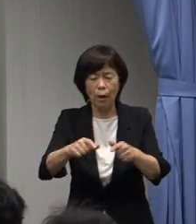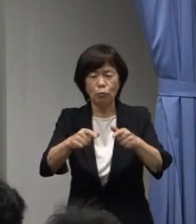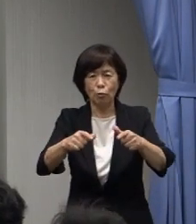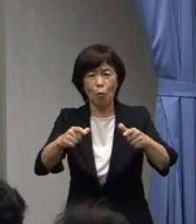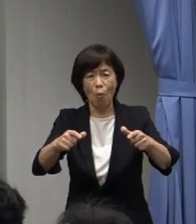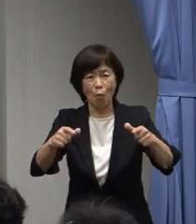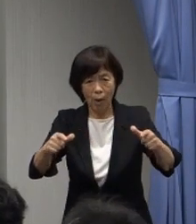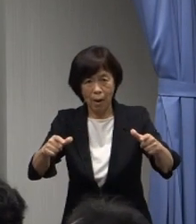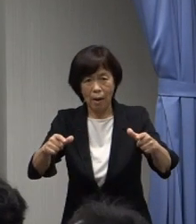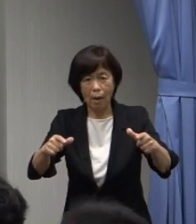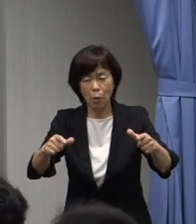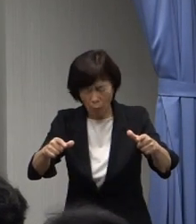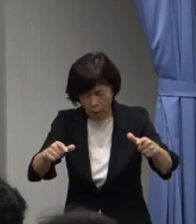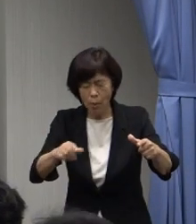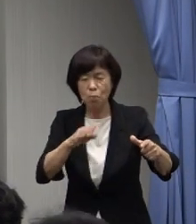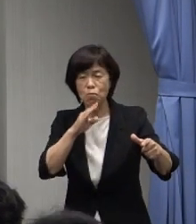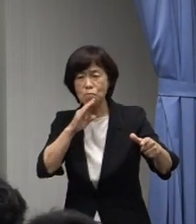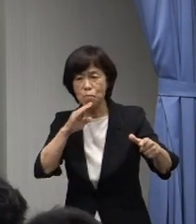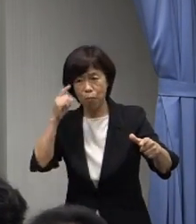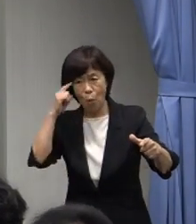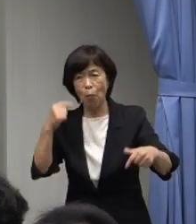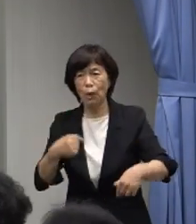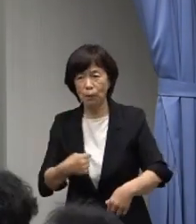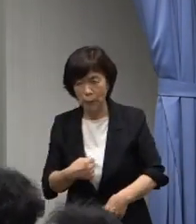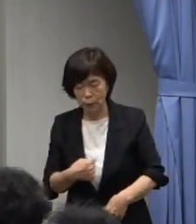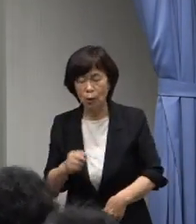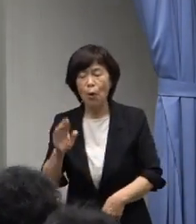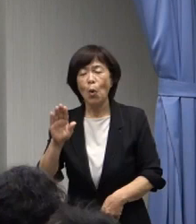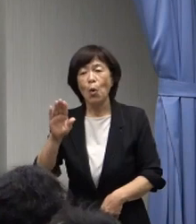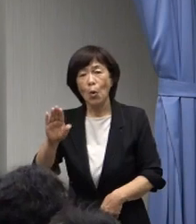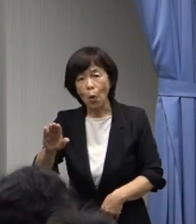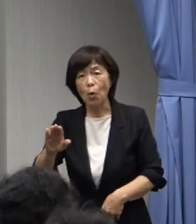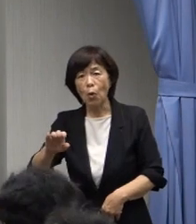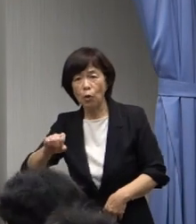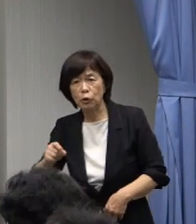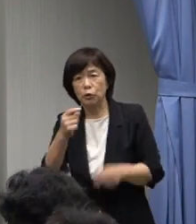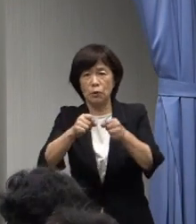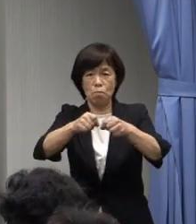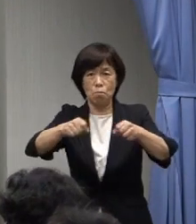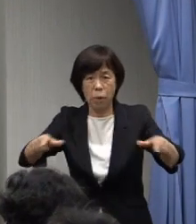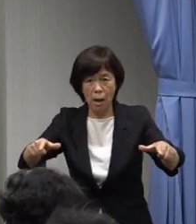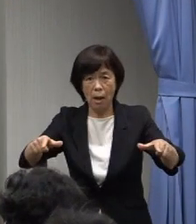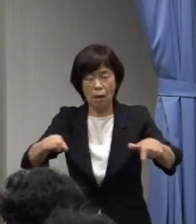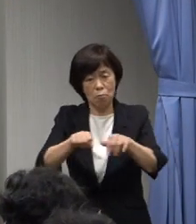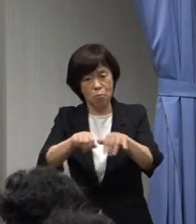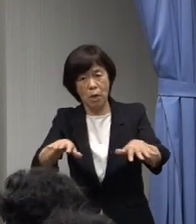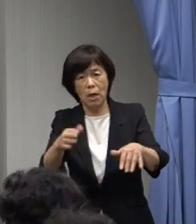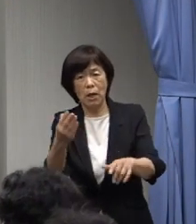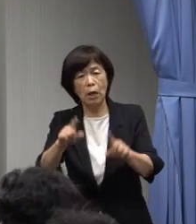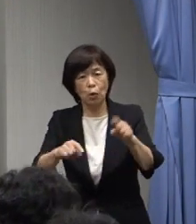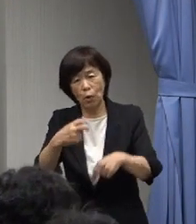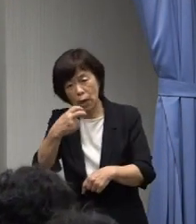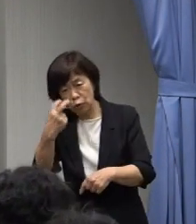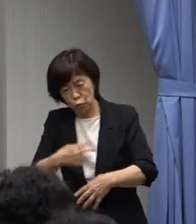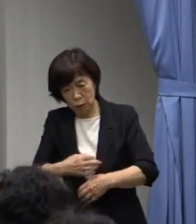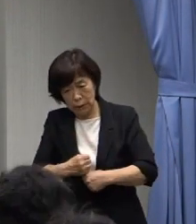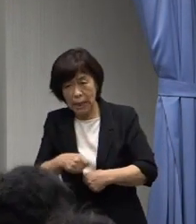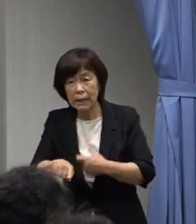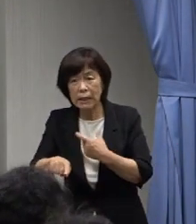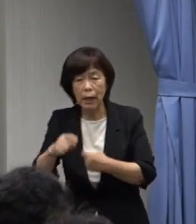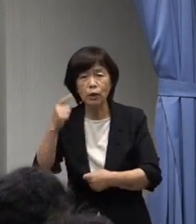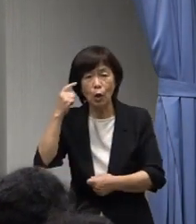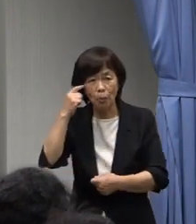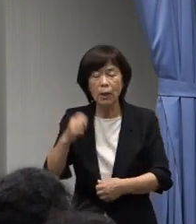ということは間違いないというふうに思っています。今後この急激に拡大するのを注視をしていきたいと思いますし、